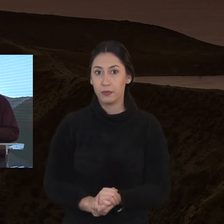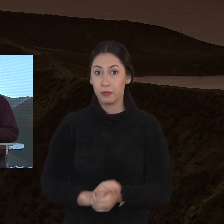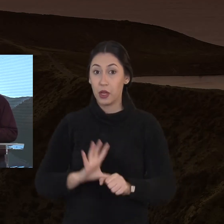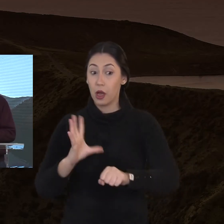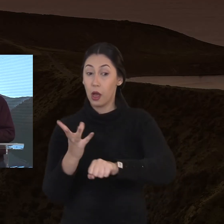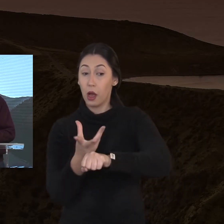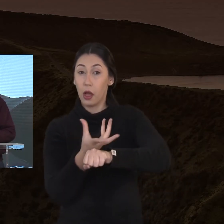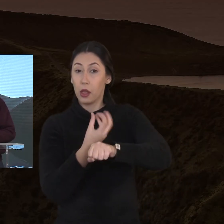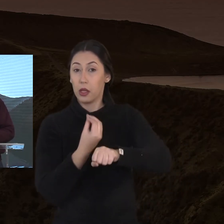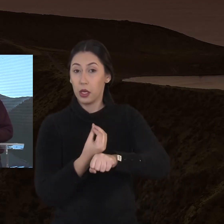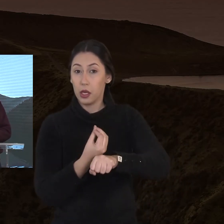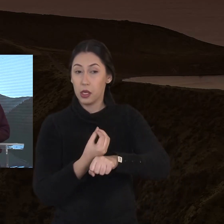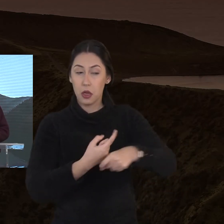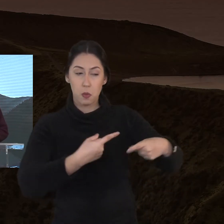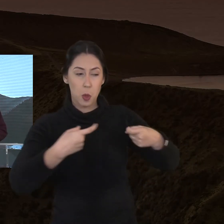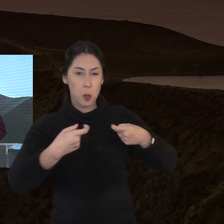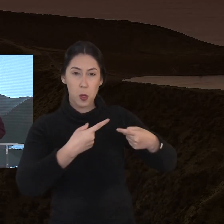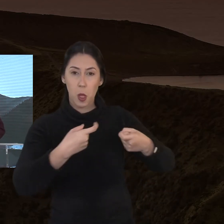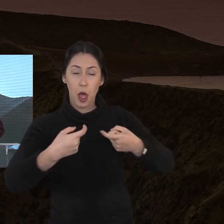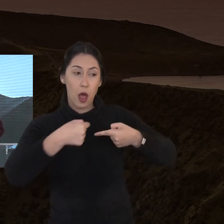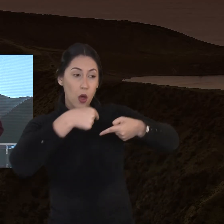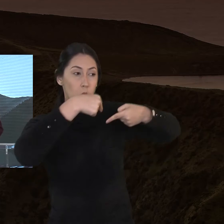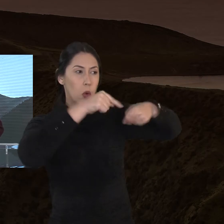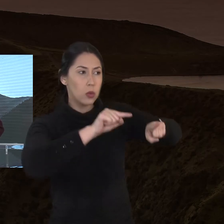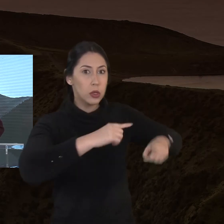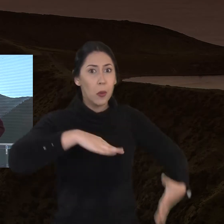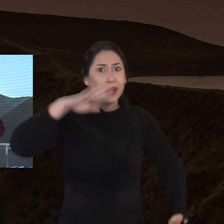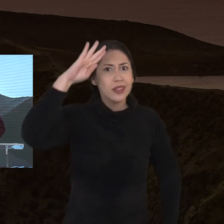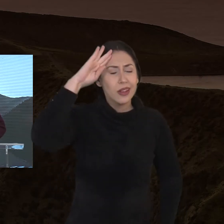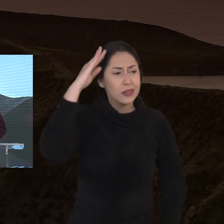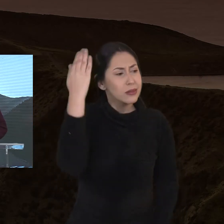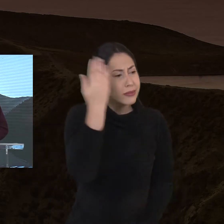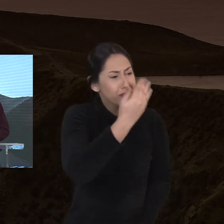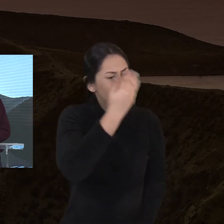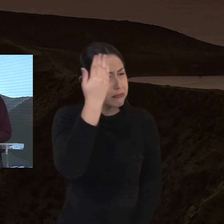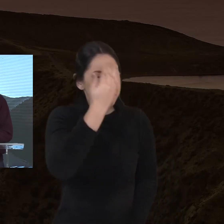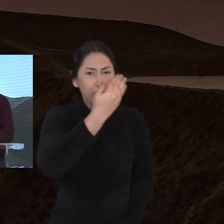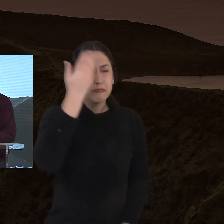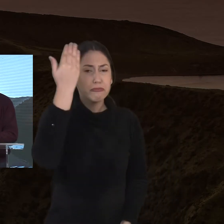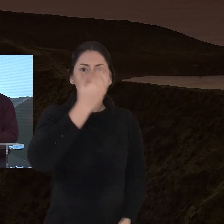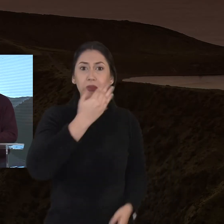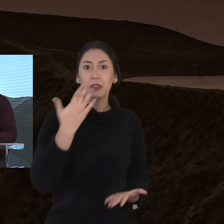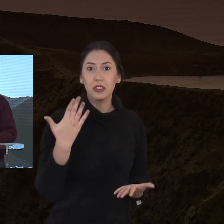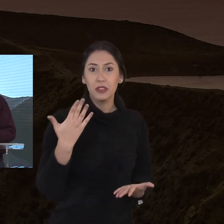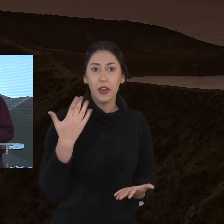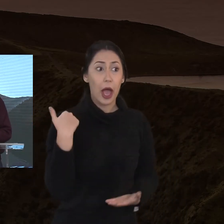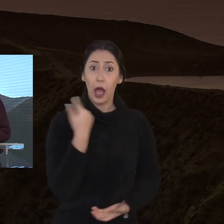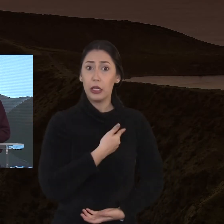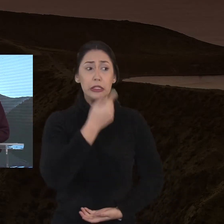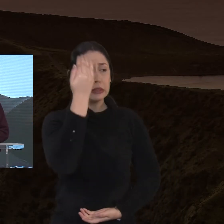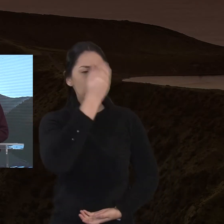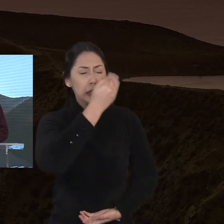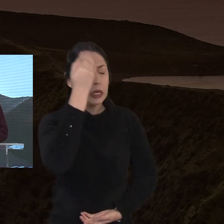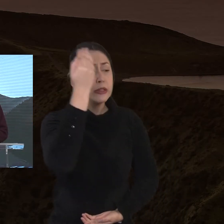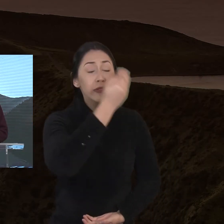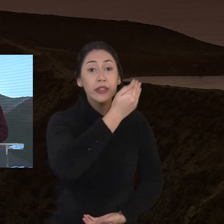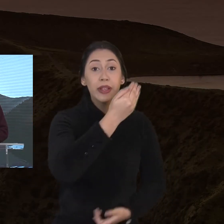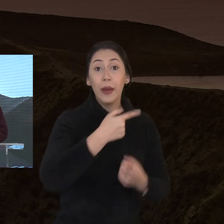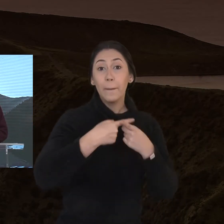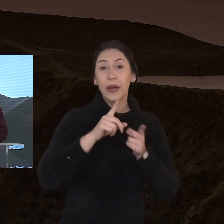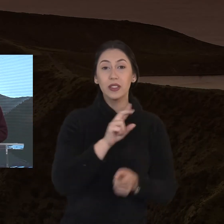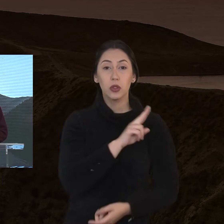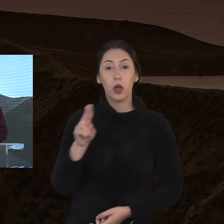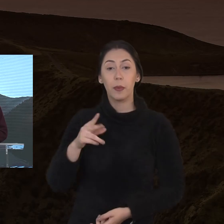igreja contra um exército invisível a jessy exército invisível está é